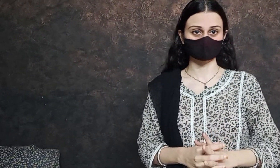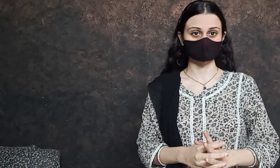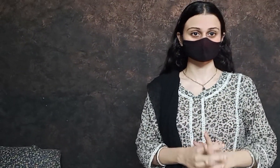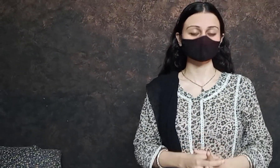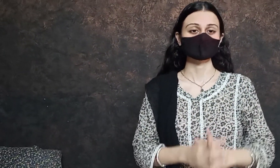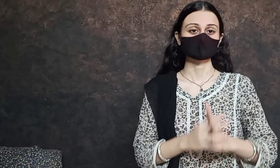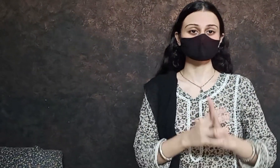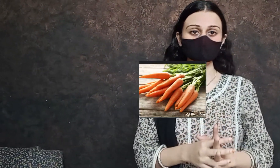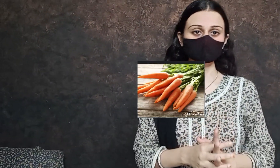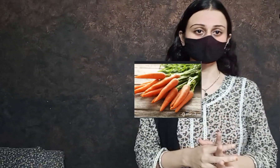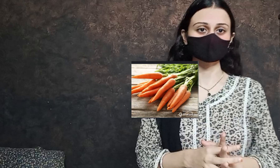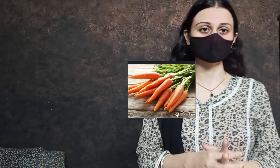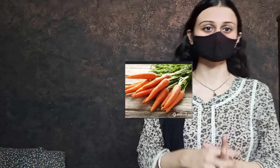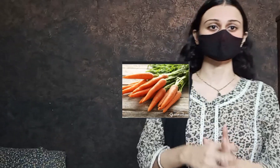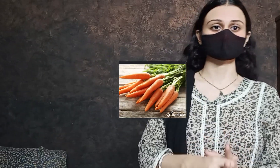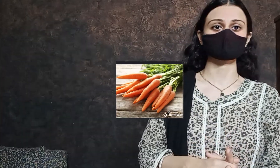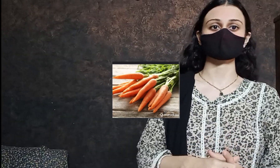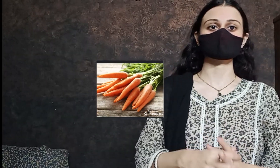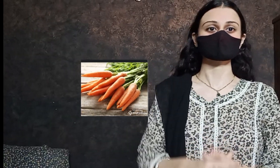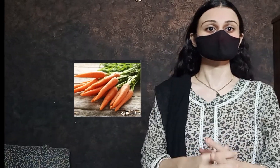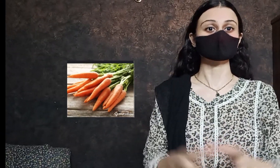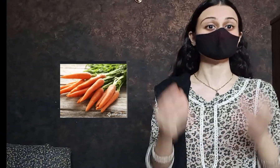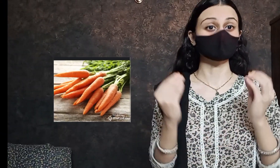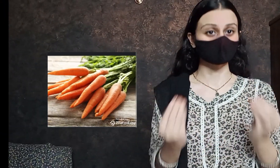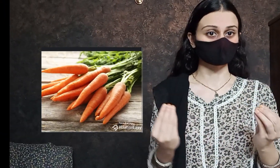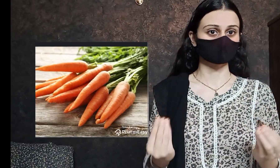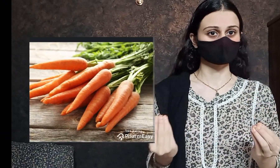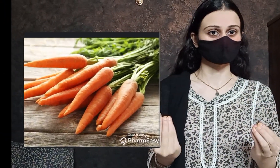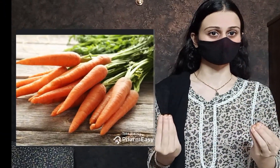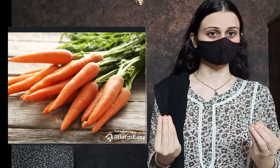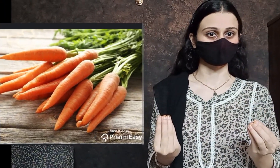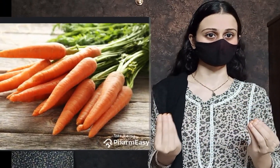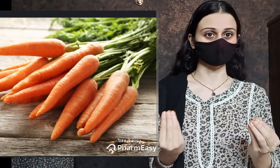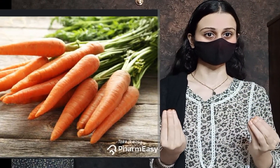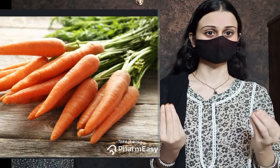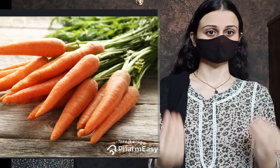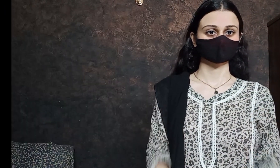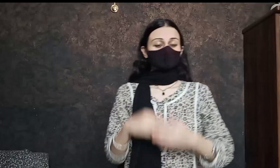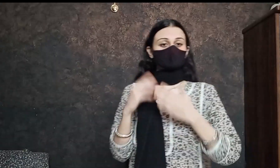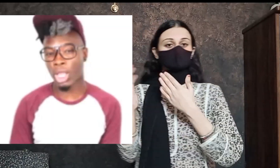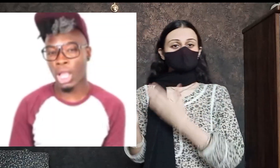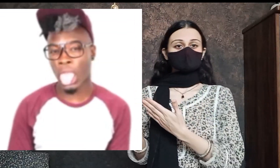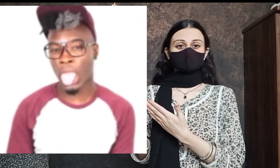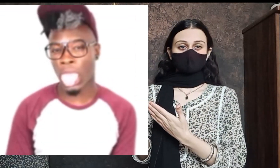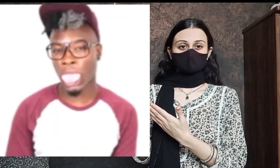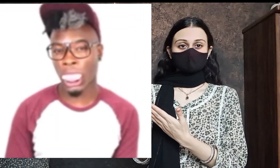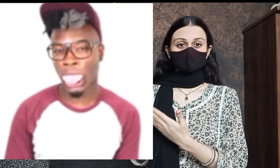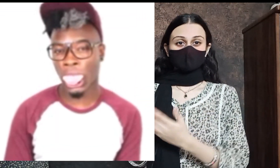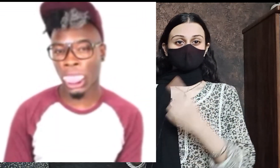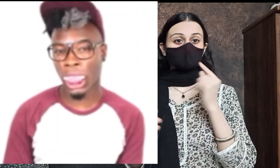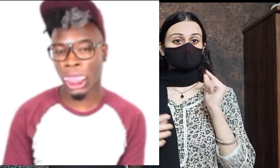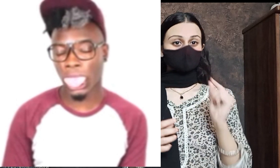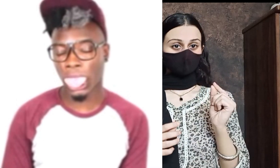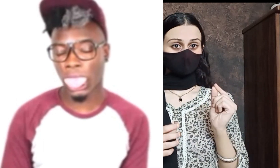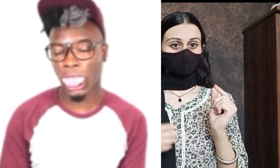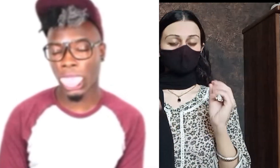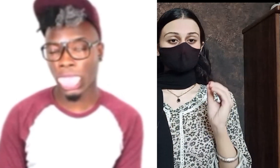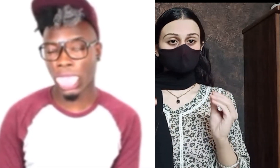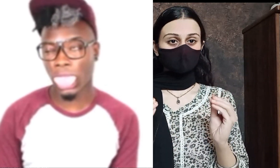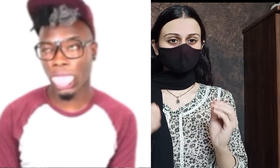है। उसके लिए आपको जो है वो कैरेट्स यानी गाजर कंज्यूम करने होंगे। अगर इस तरह से आपकी जो टंग है उसके